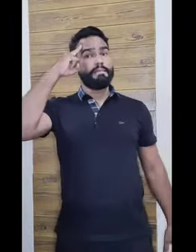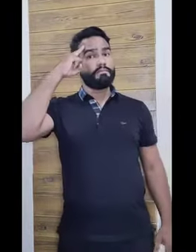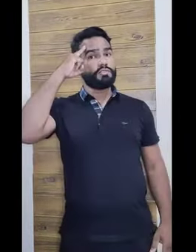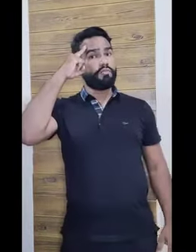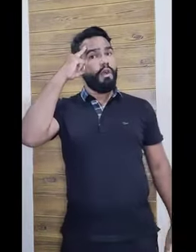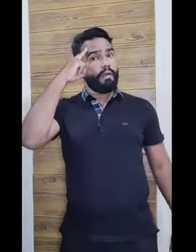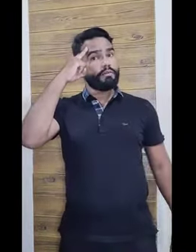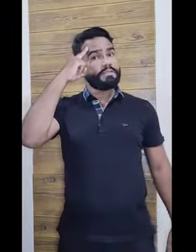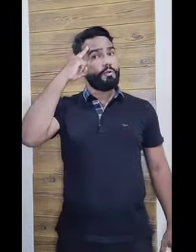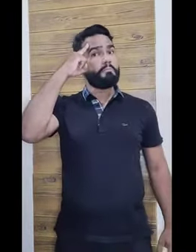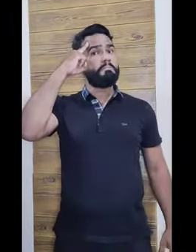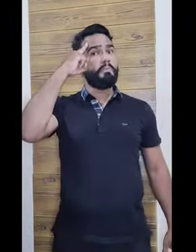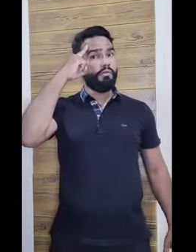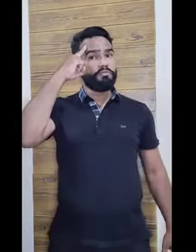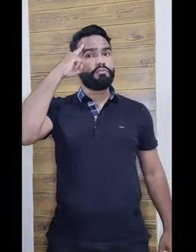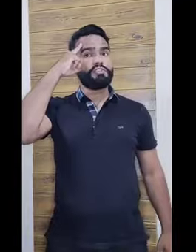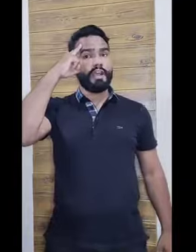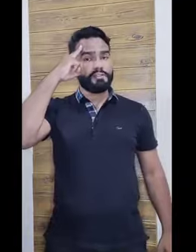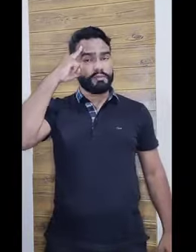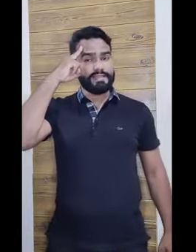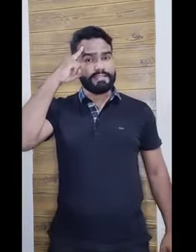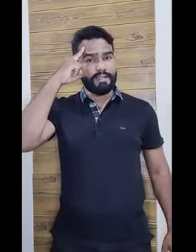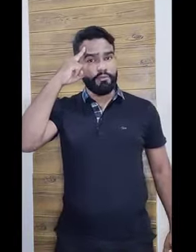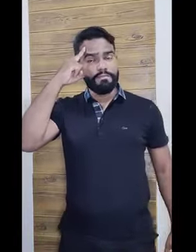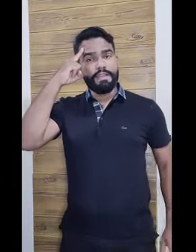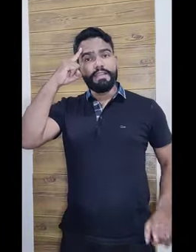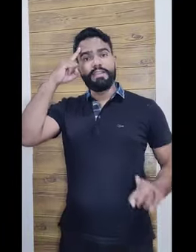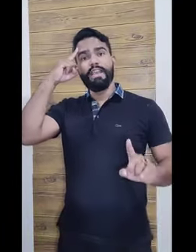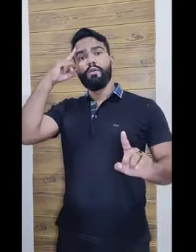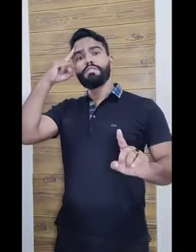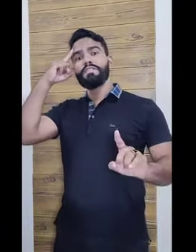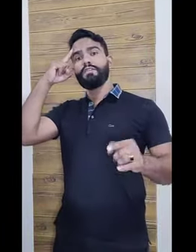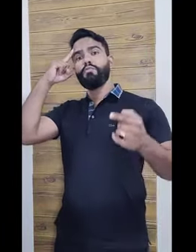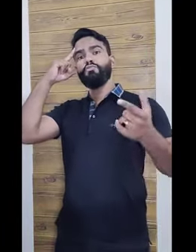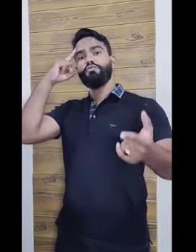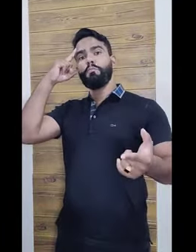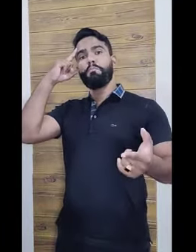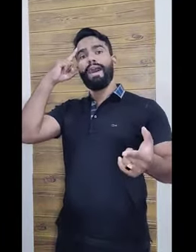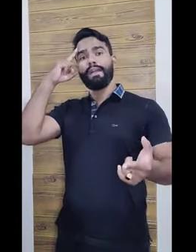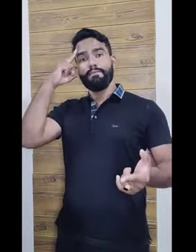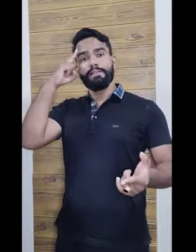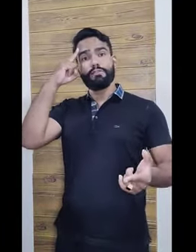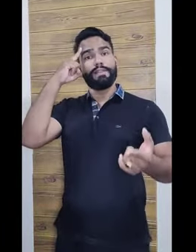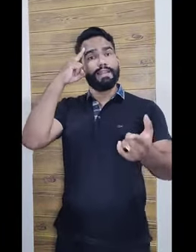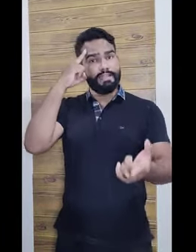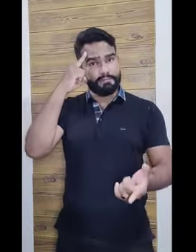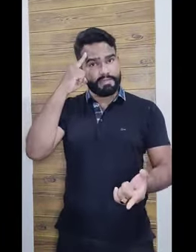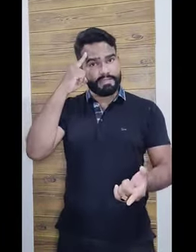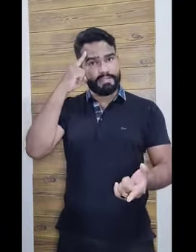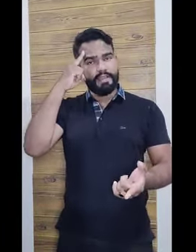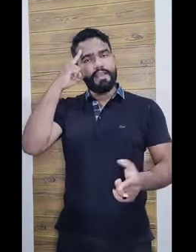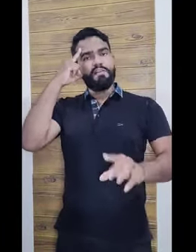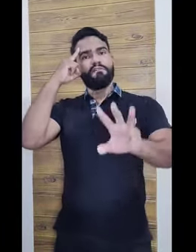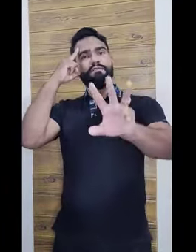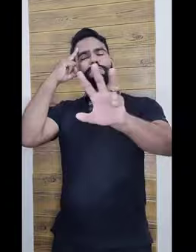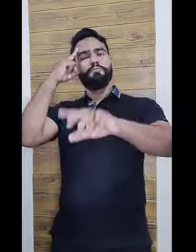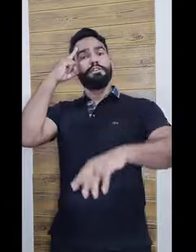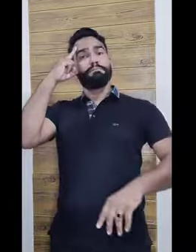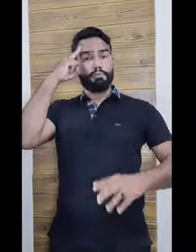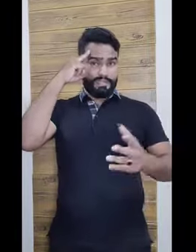sabemos qual é o seu ponto de articulação, que é o segundo parâmetro da Libras. Vamos para o